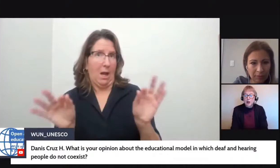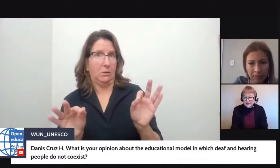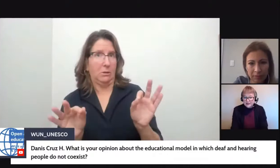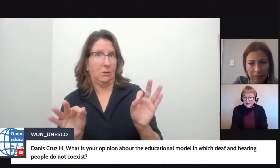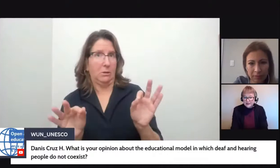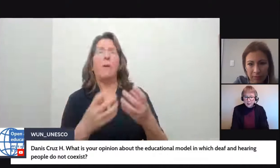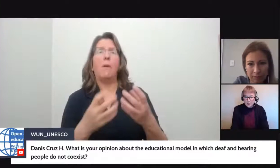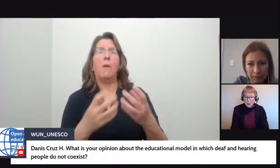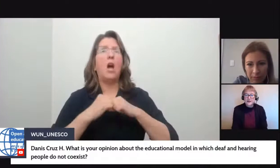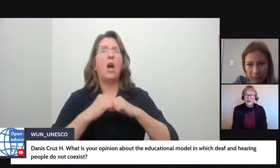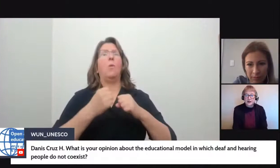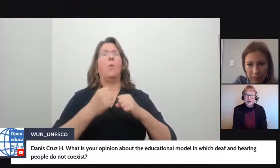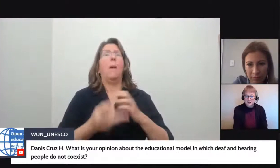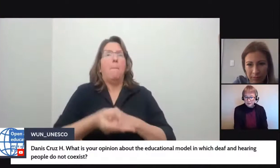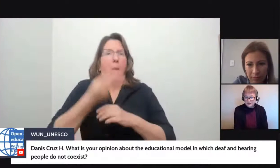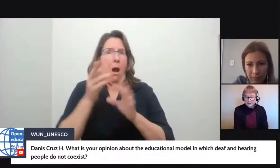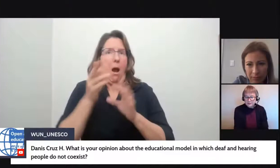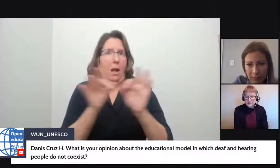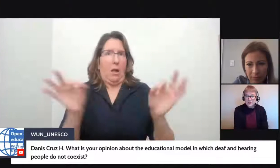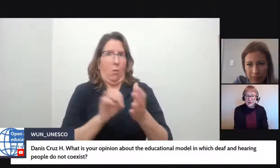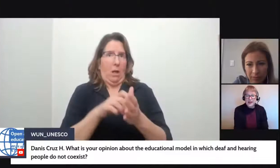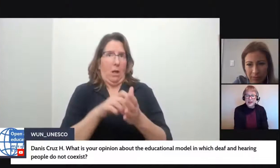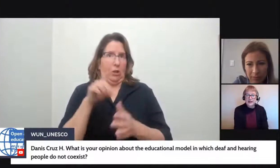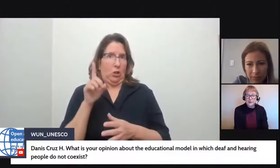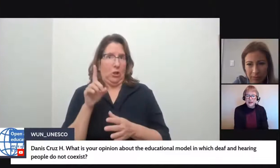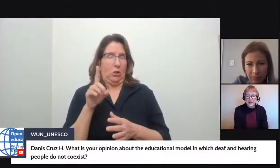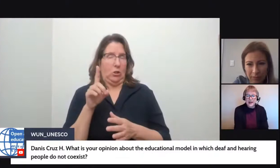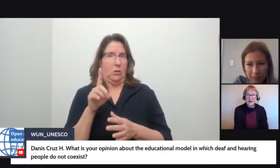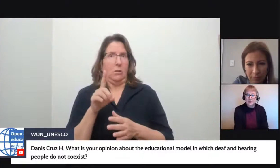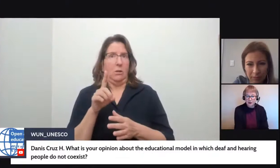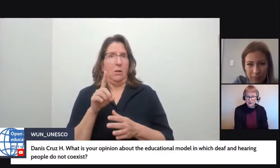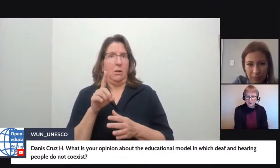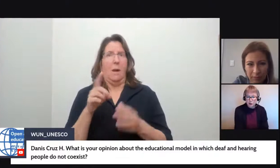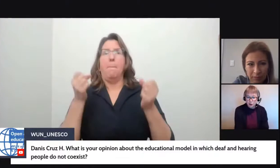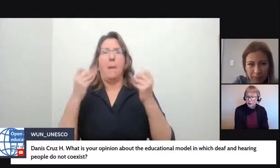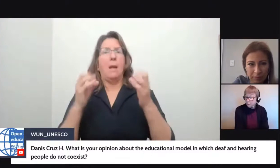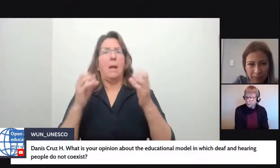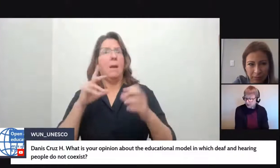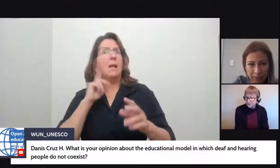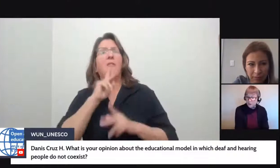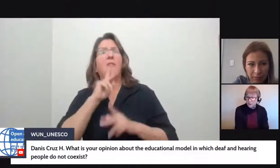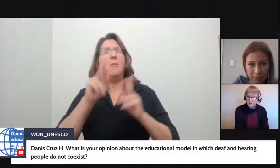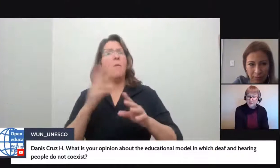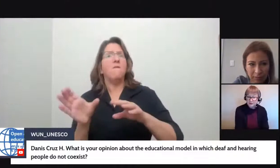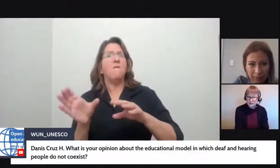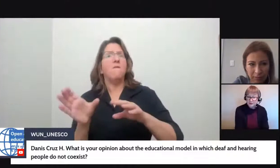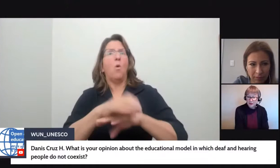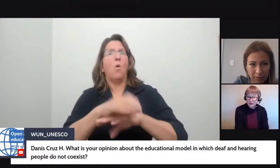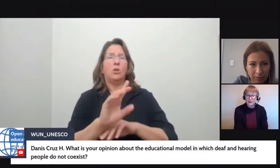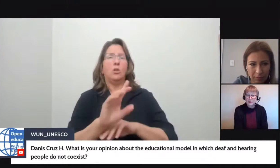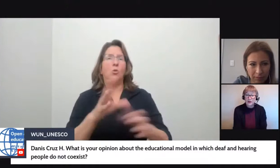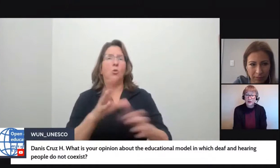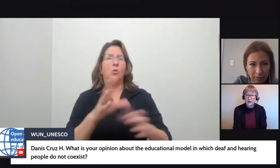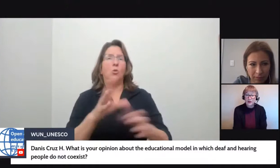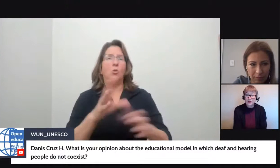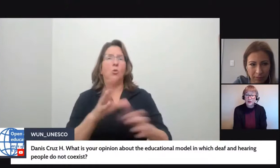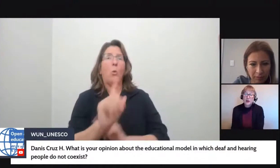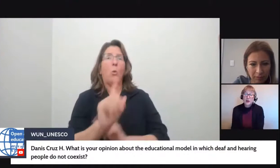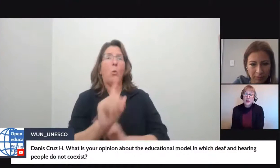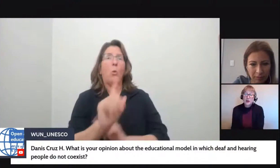es el primordial. Y hay otras lenguas de señas, pero el punto es trabajar juntos entre las dos comunidades sin que una domine